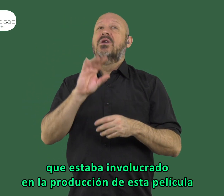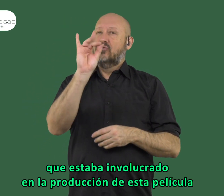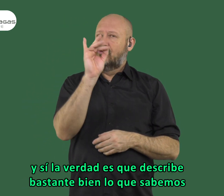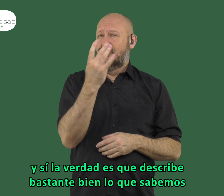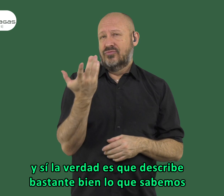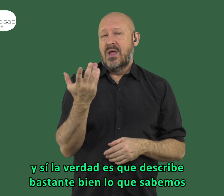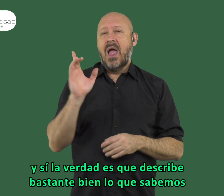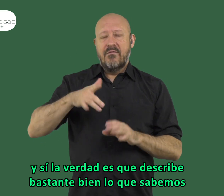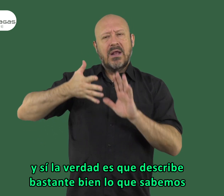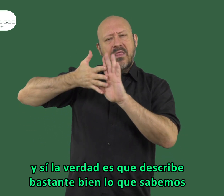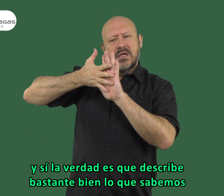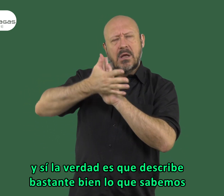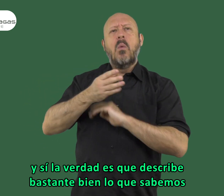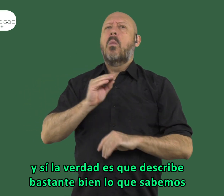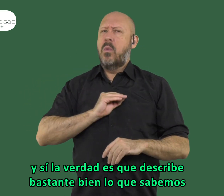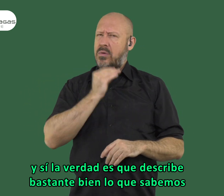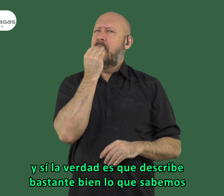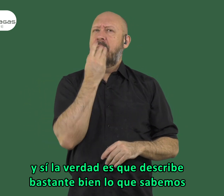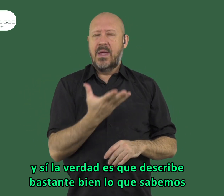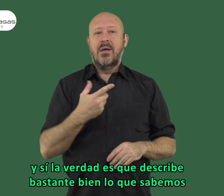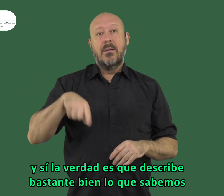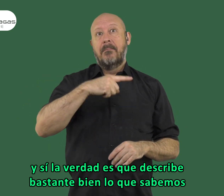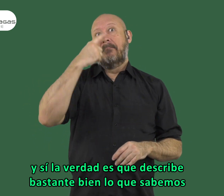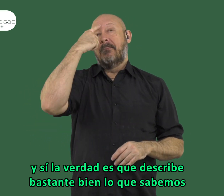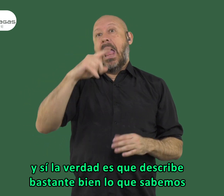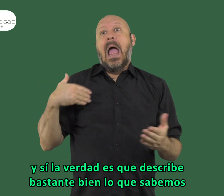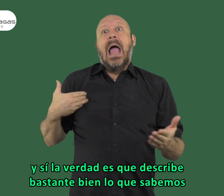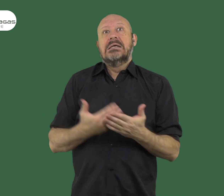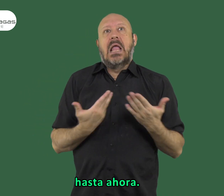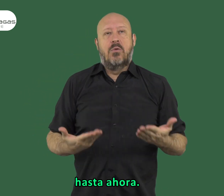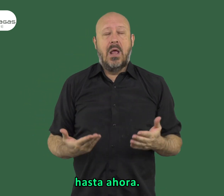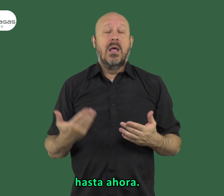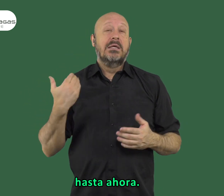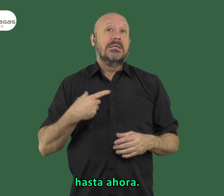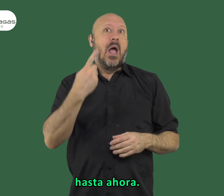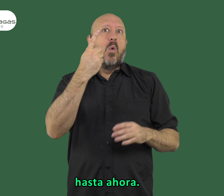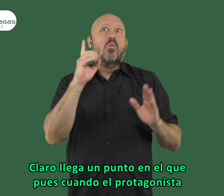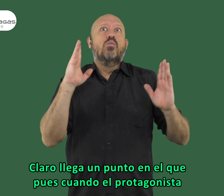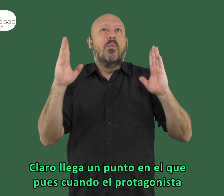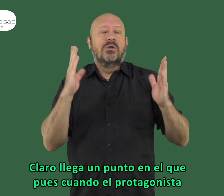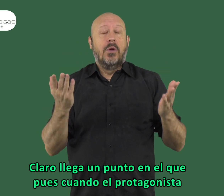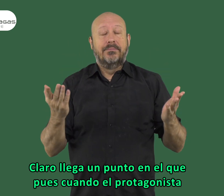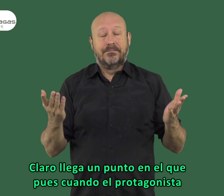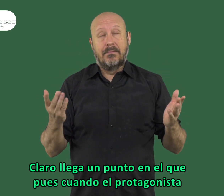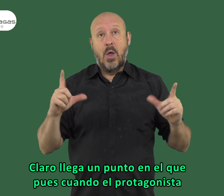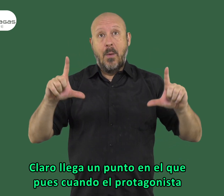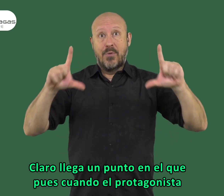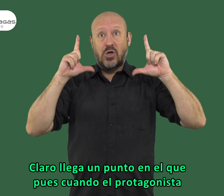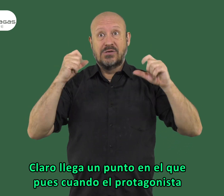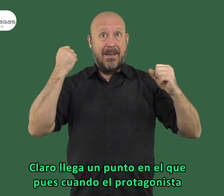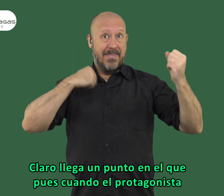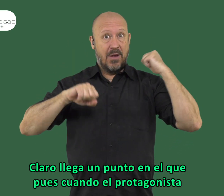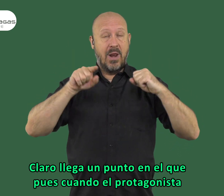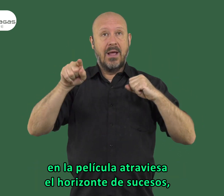película. Y sí, la verdad es que describe bastante bien lo que sabemos hasta ahora. Claro, llega un punto en el que, pues, cuando